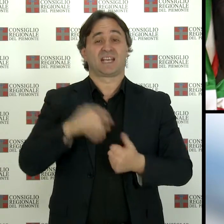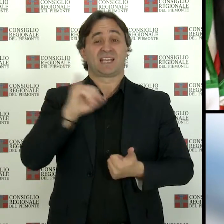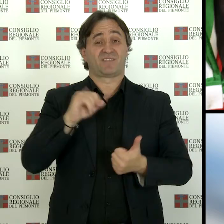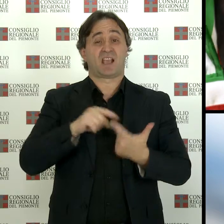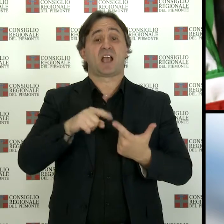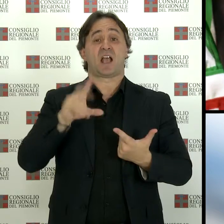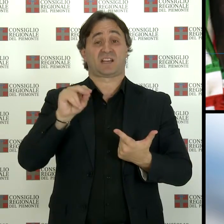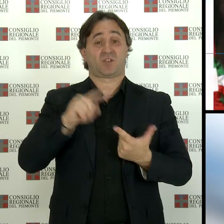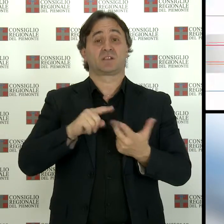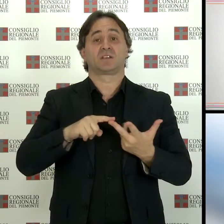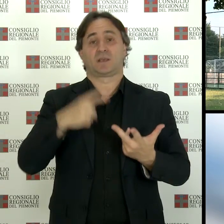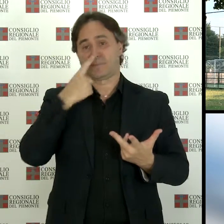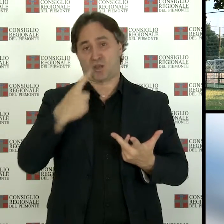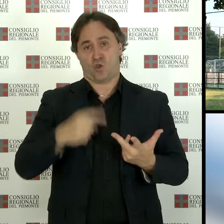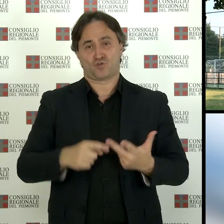Pinerolo.